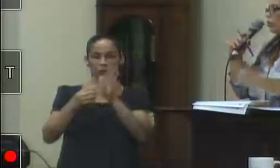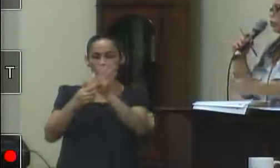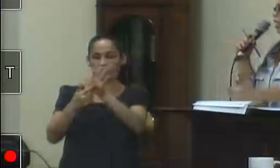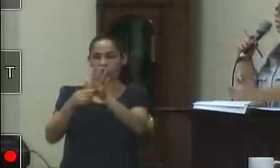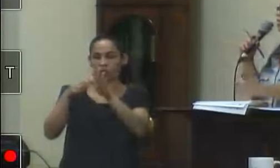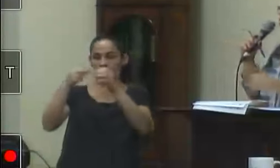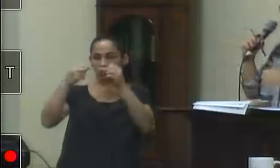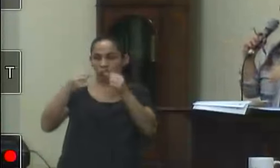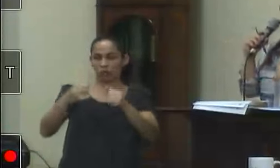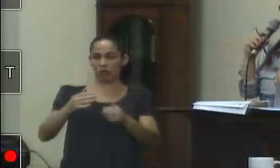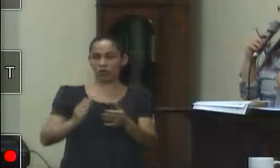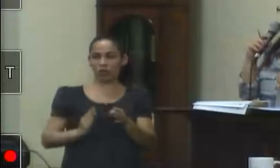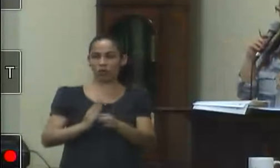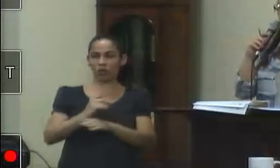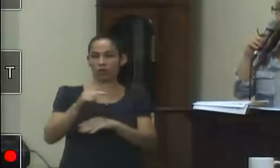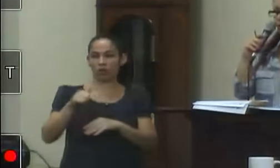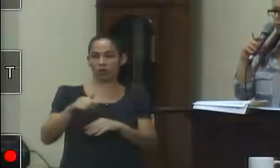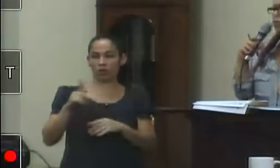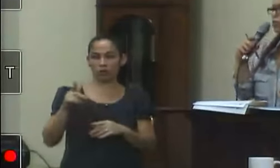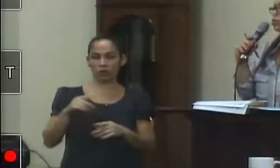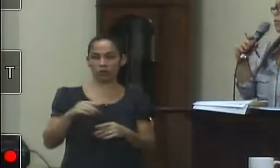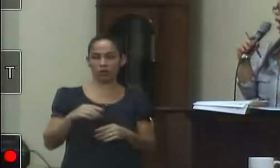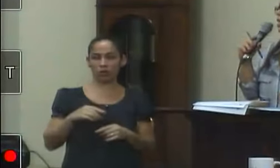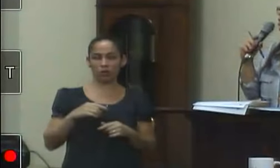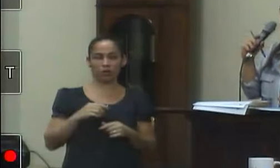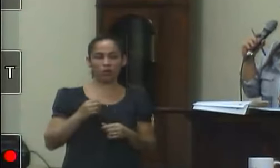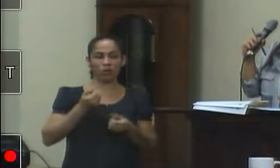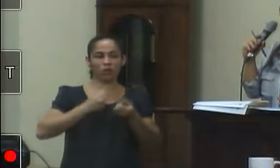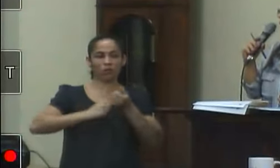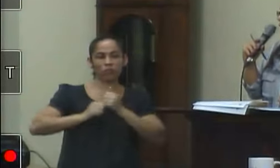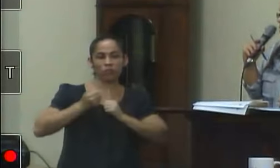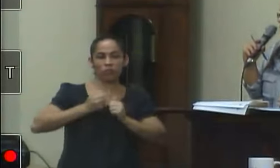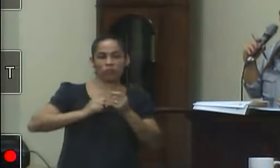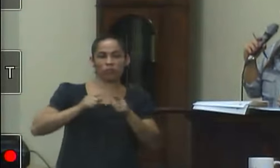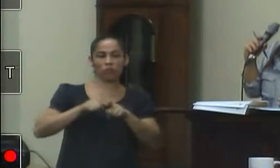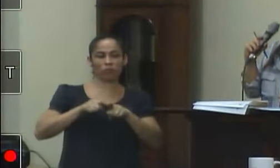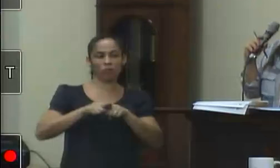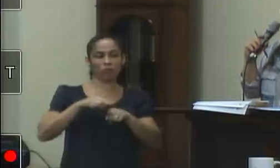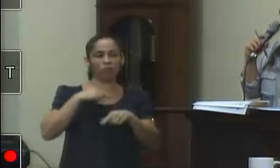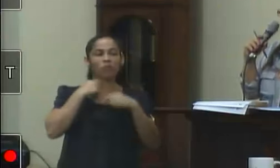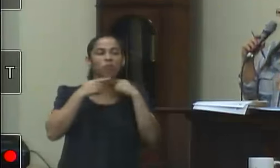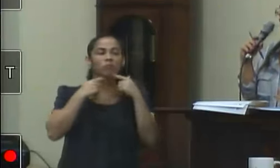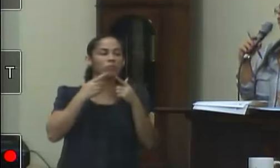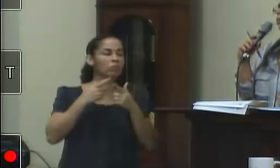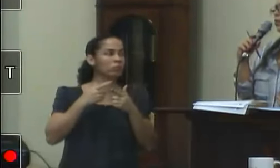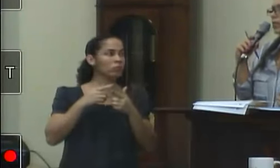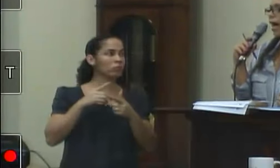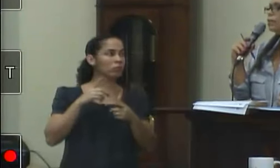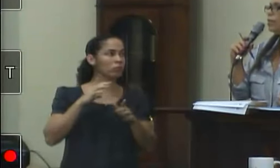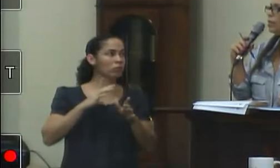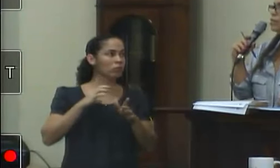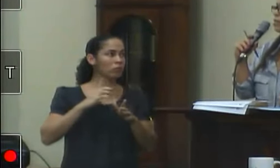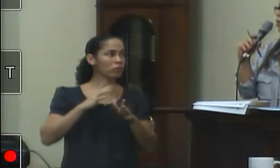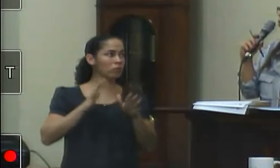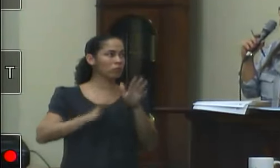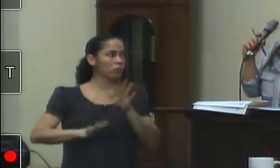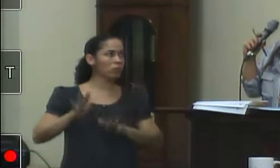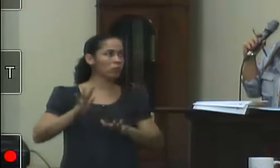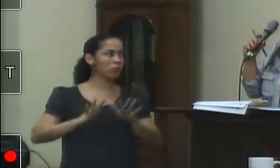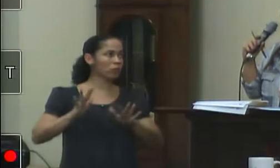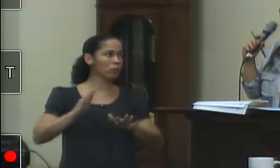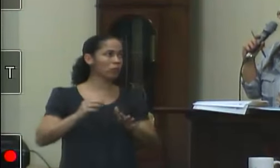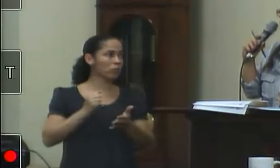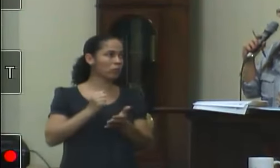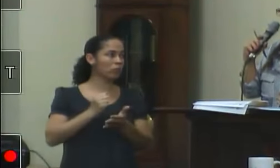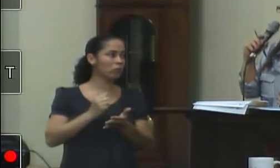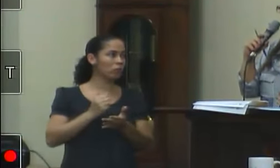como uma urgência, e isso angustia demais, mas eu estou com um certo cuidado em relação a